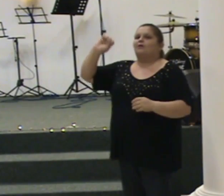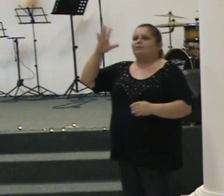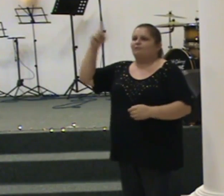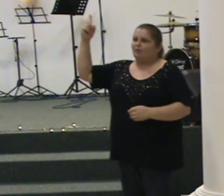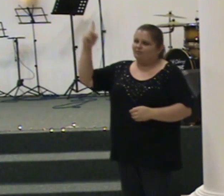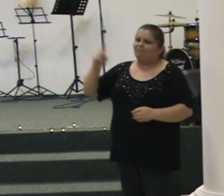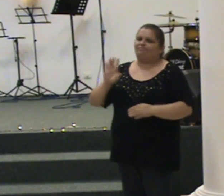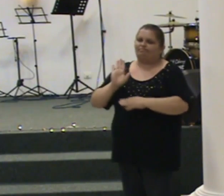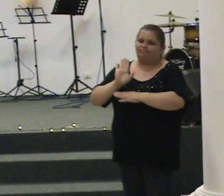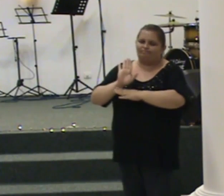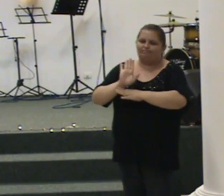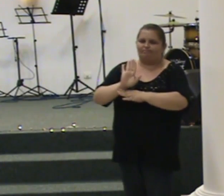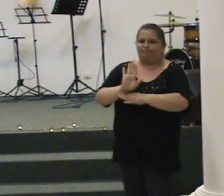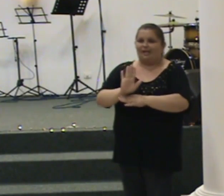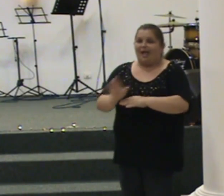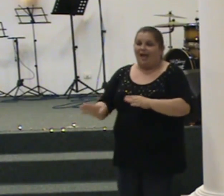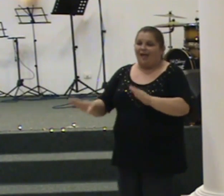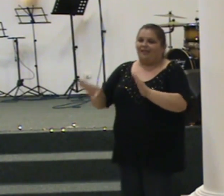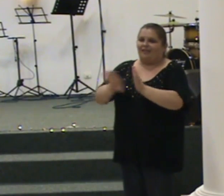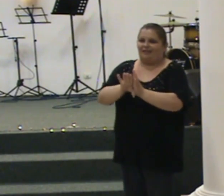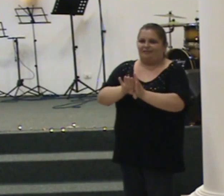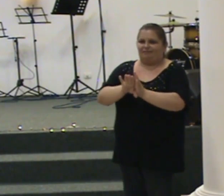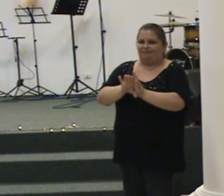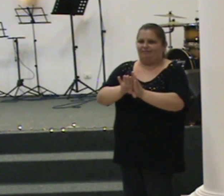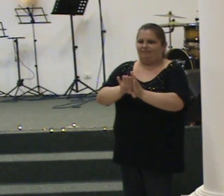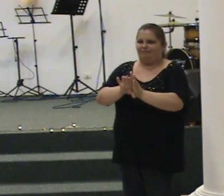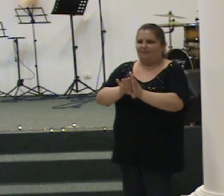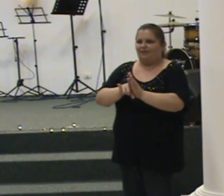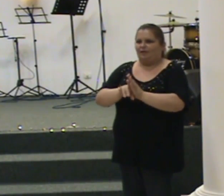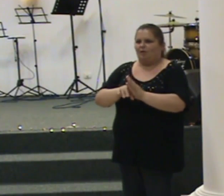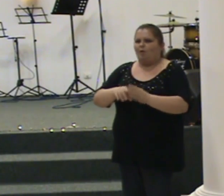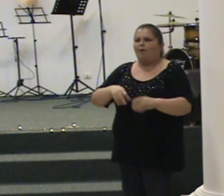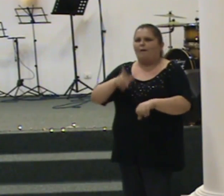ali Deus deu a vitória para eles. E eles ergueram uma